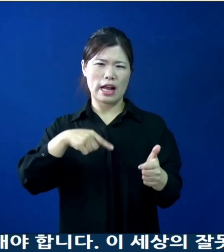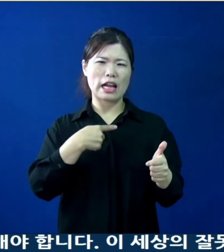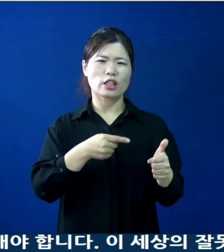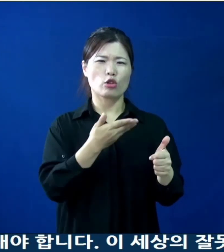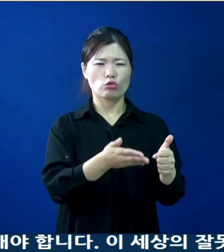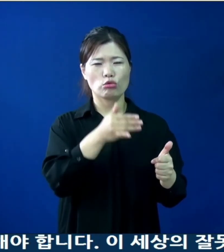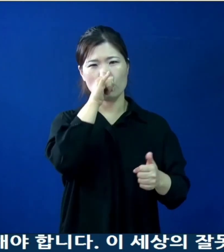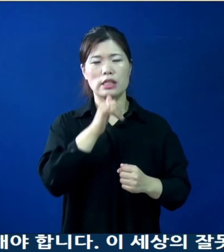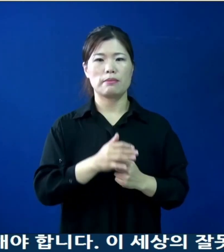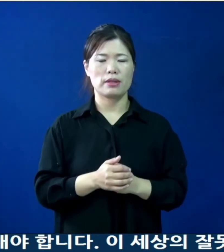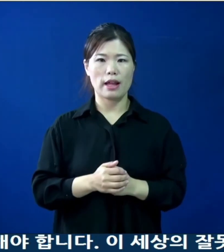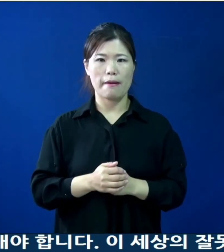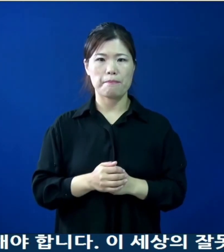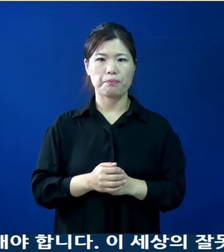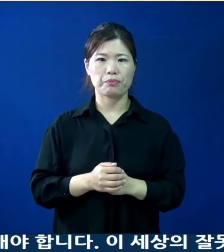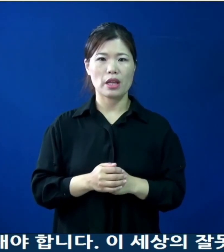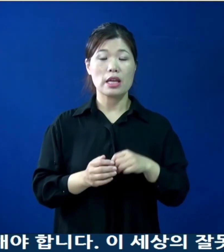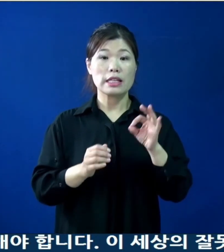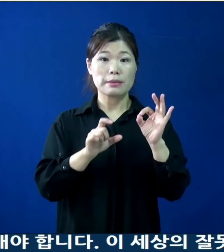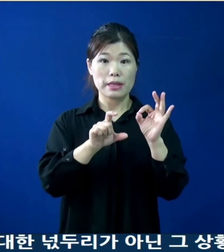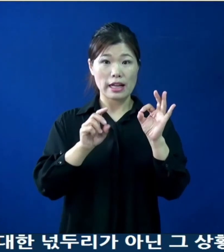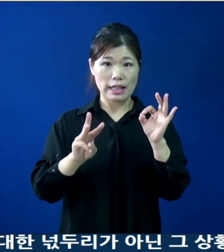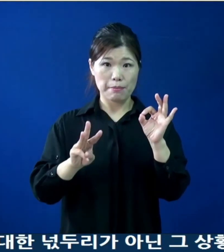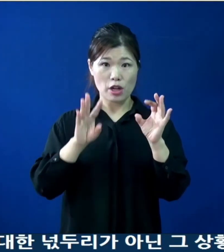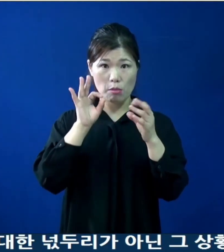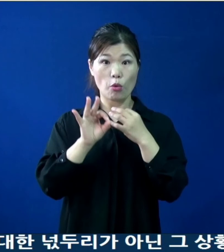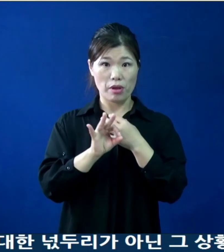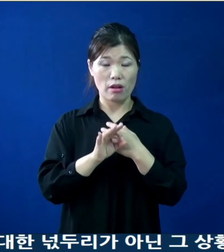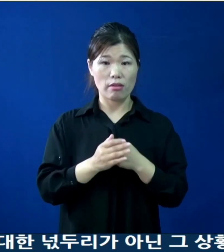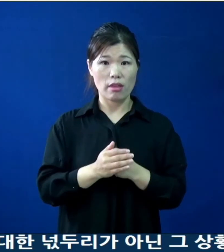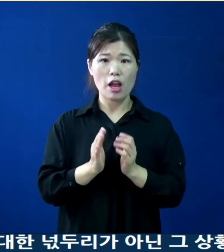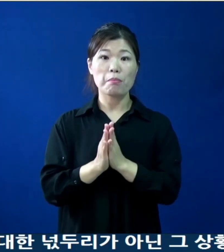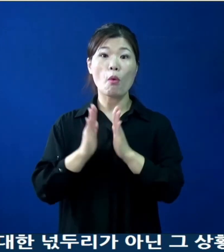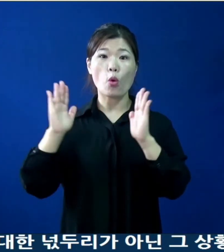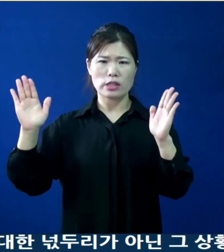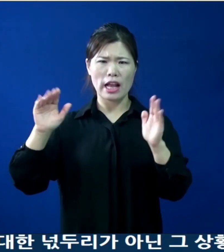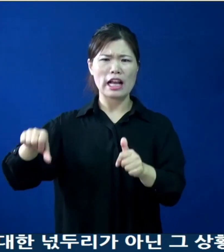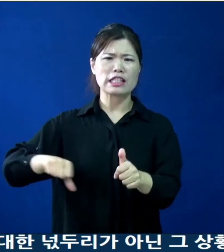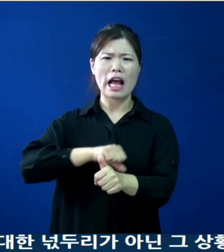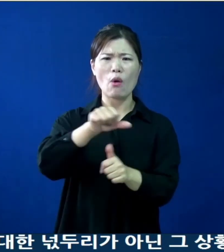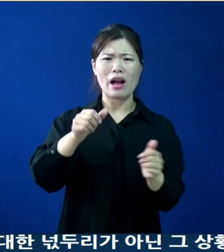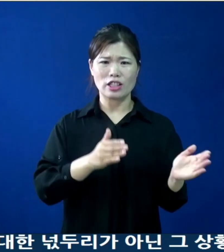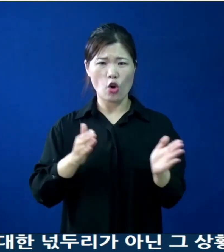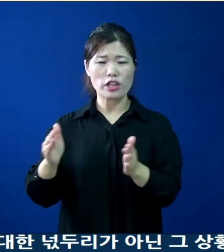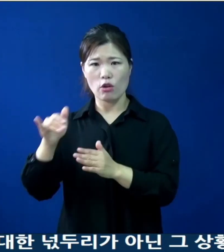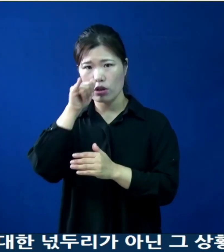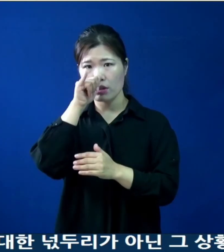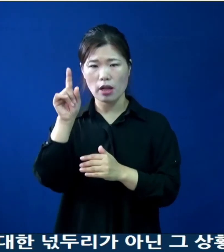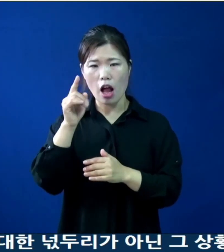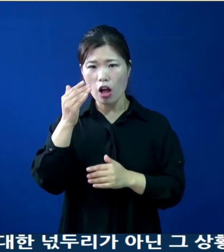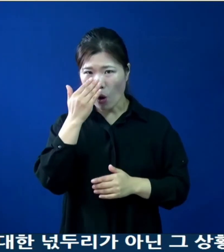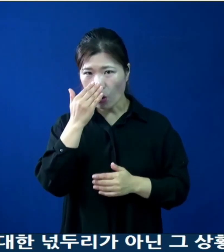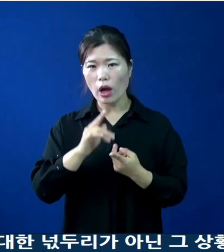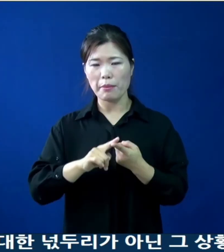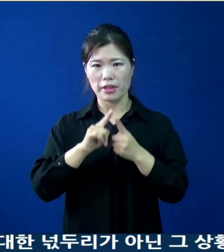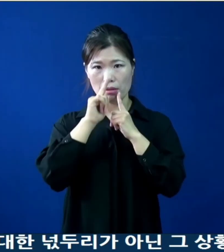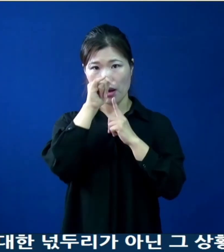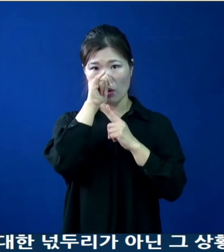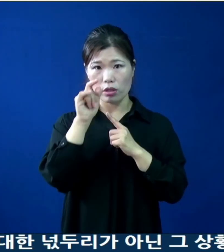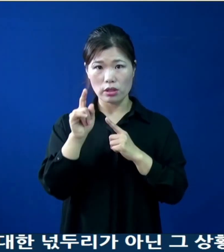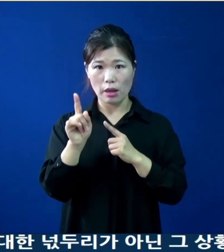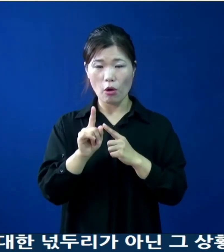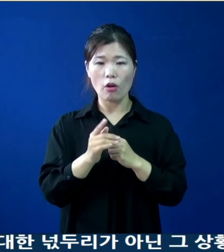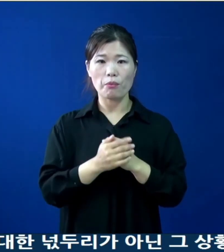사실 아까 3절 말씀 보실 때 모세가 상황 정리하는 말씀이었죠. 거룩함에 대한 얘기를 했을 때 3절